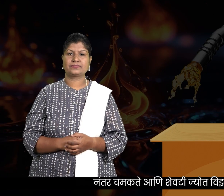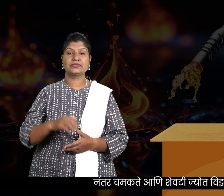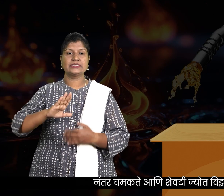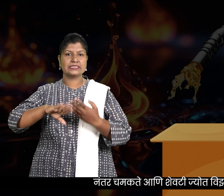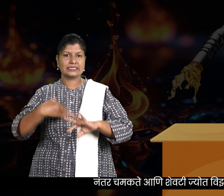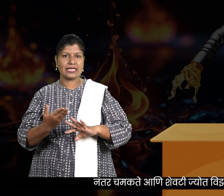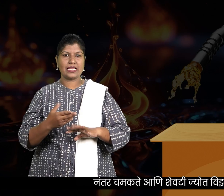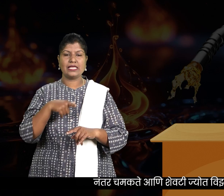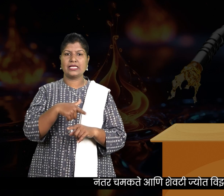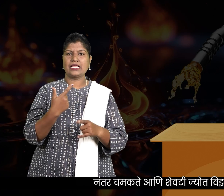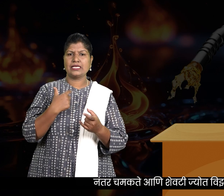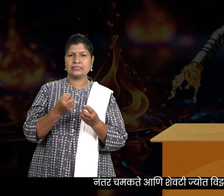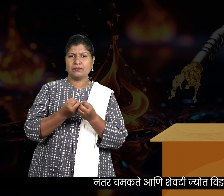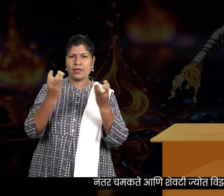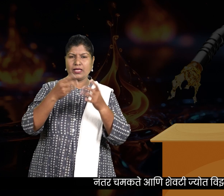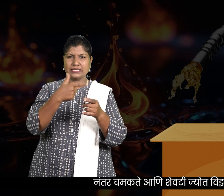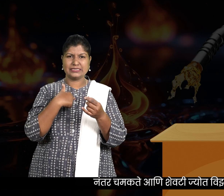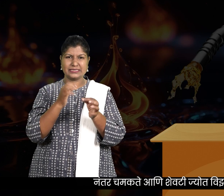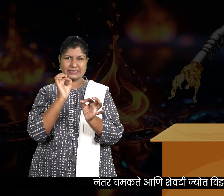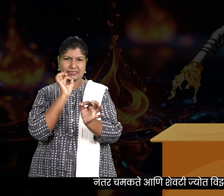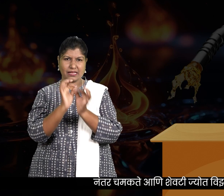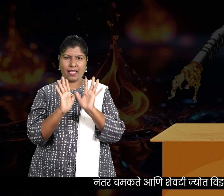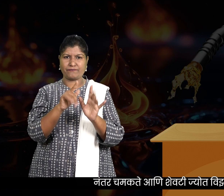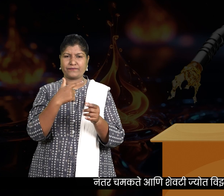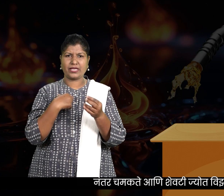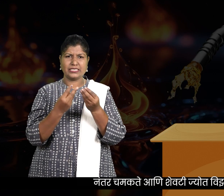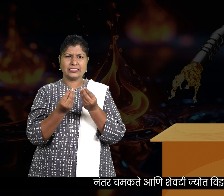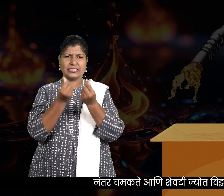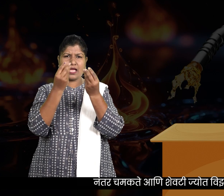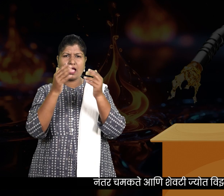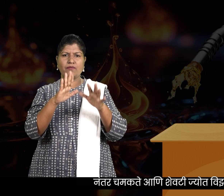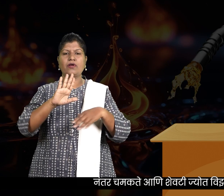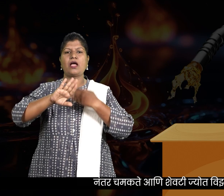नंतर चमकते आणि शेवटी ज्योत विझते.